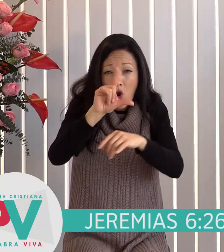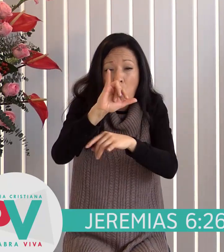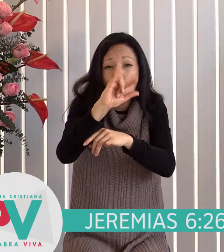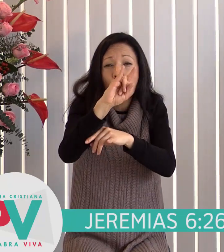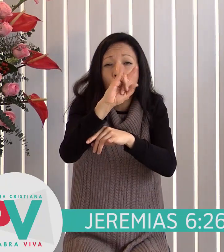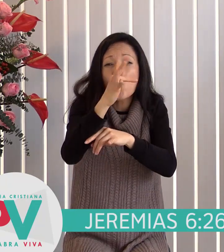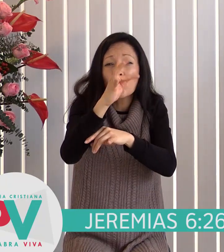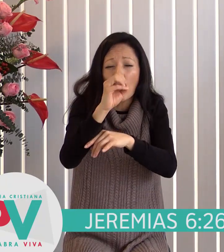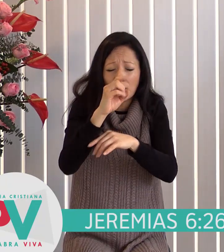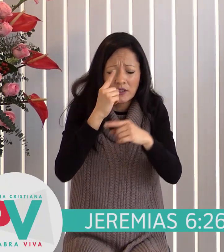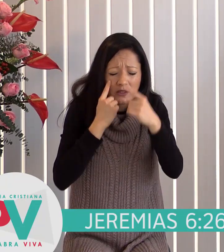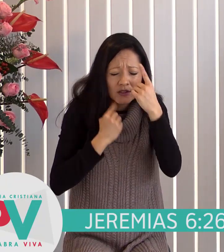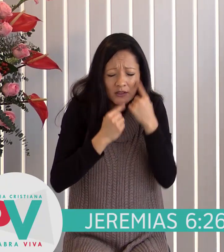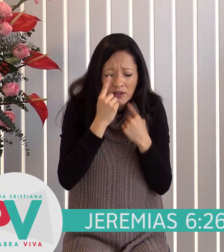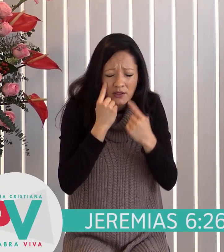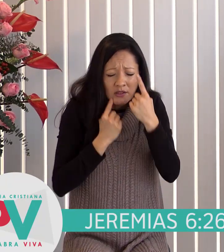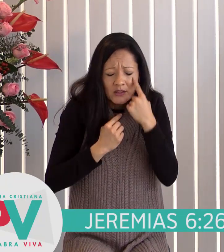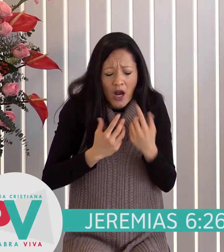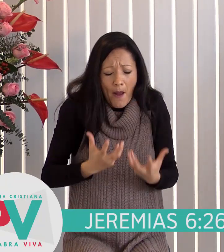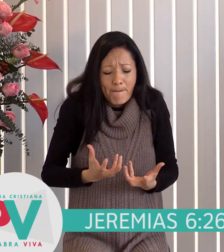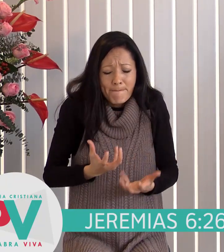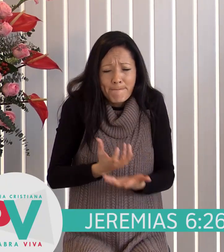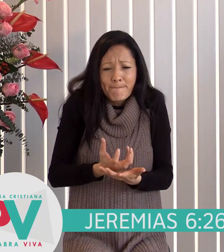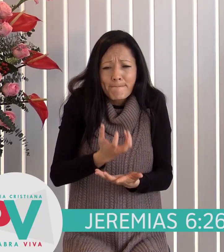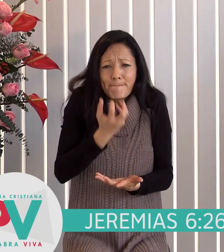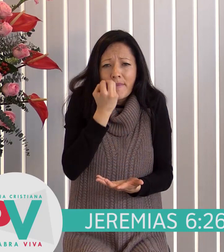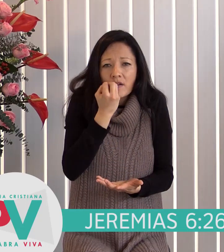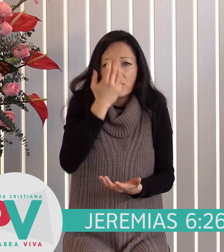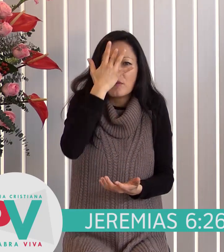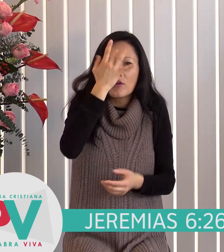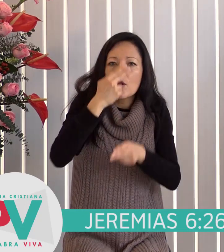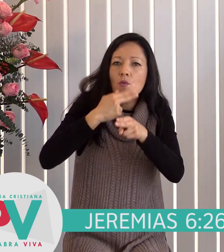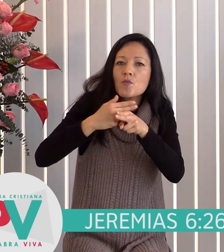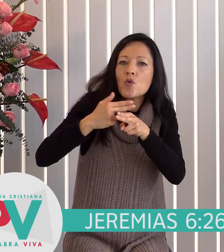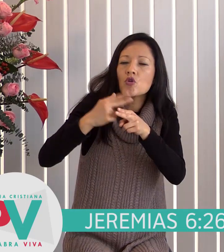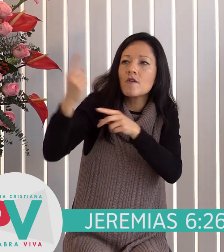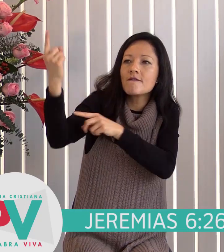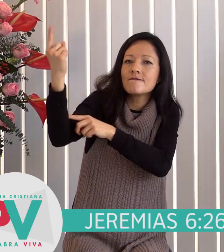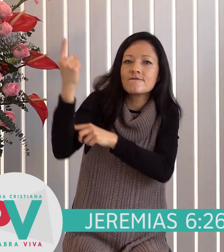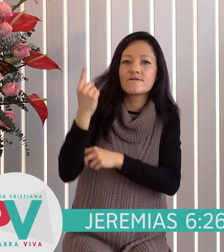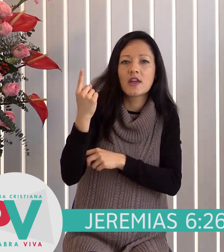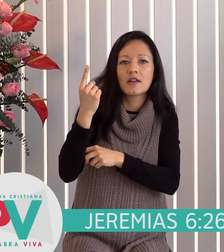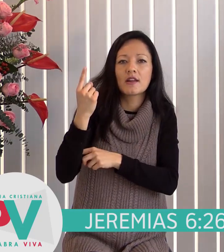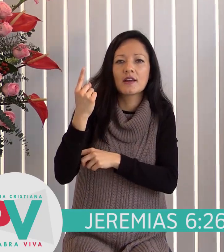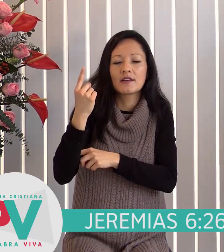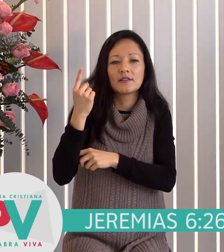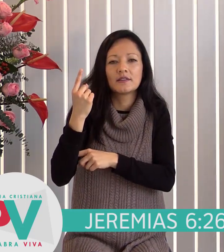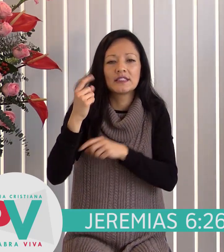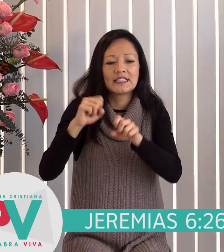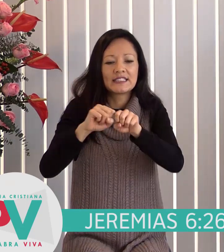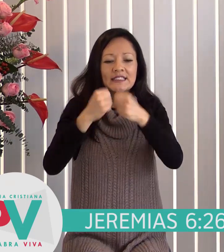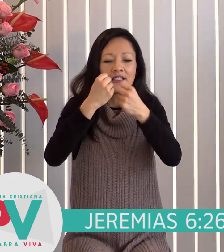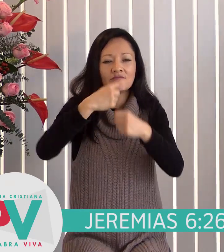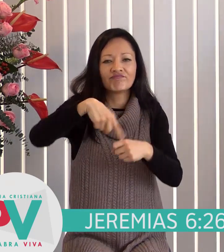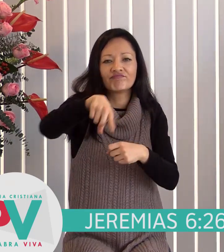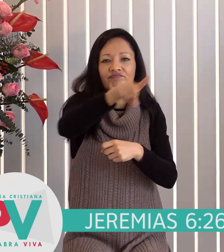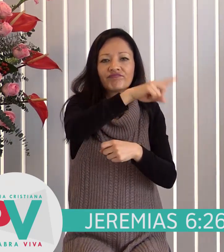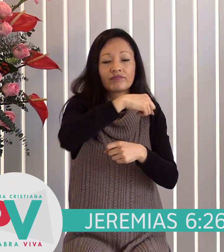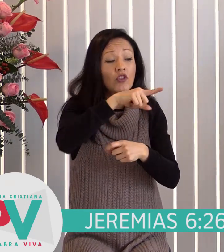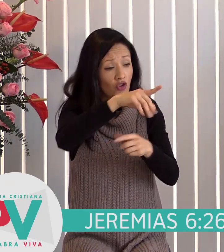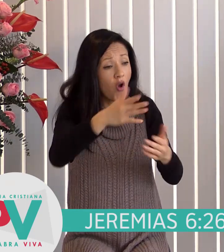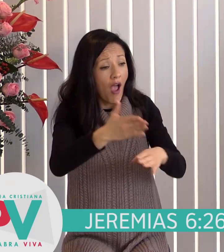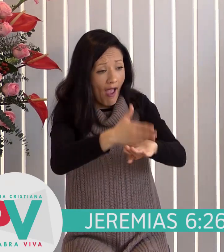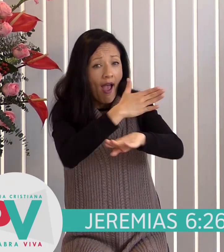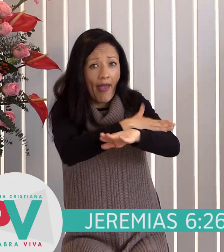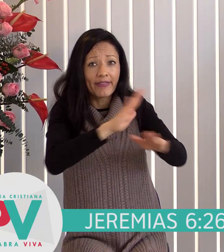único, llanto de amarguras, porque pronto vendrá sobre nosotros el destruidor. Por fortaleza te he puesto